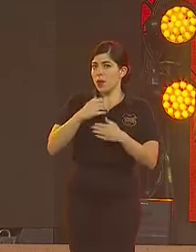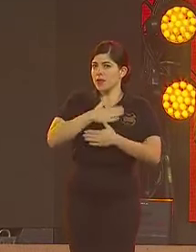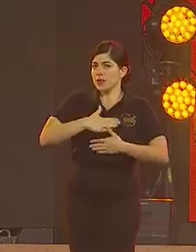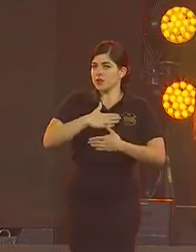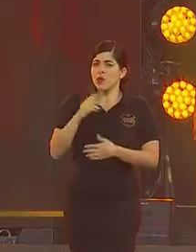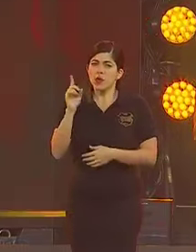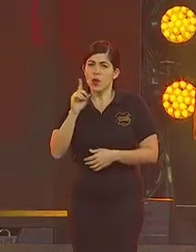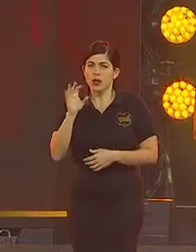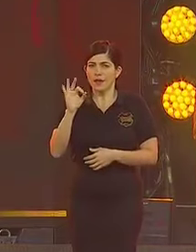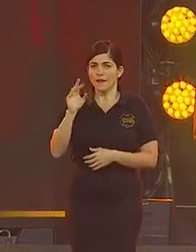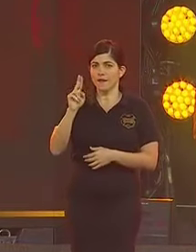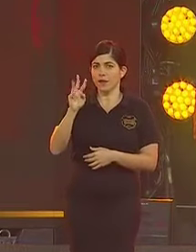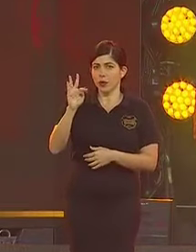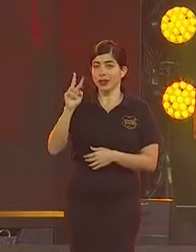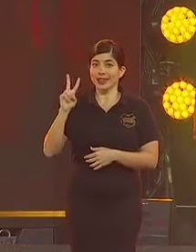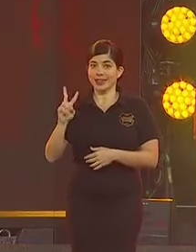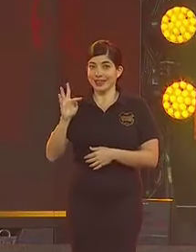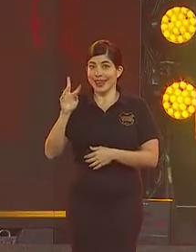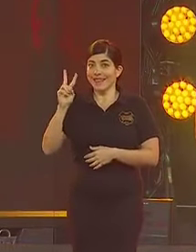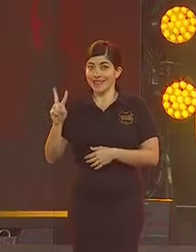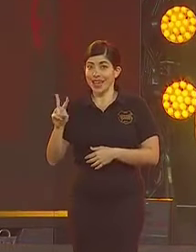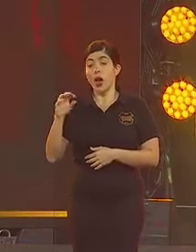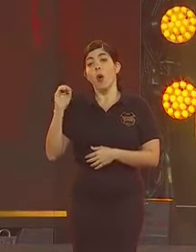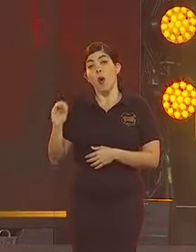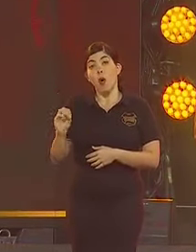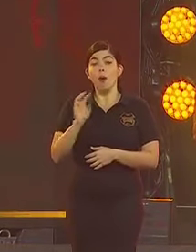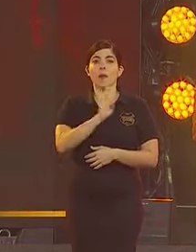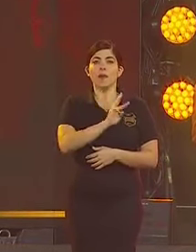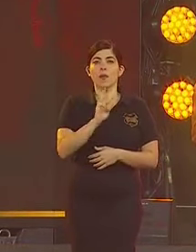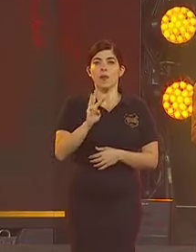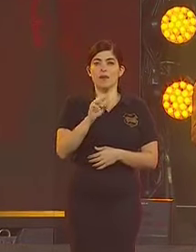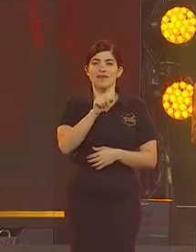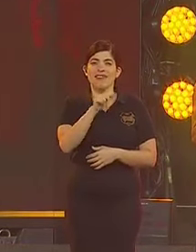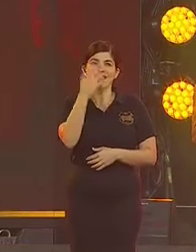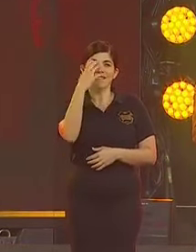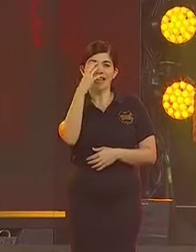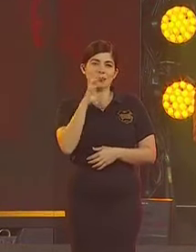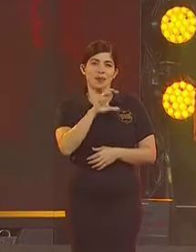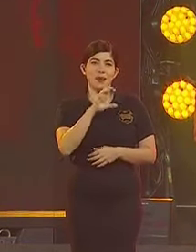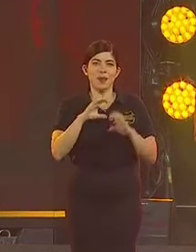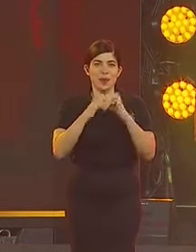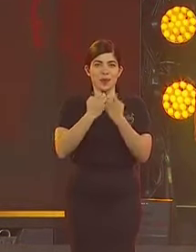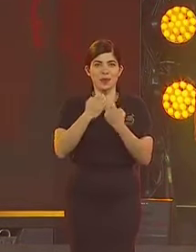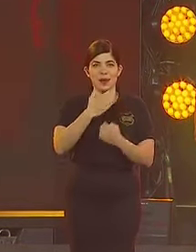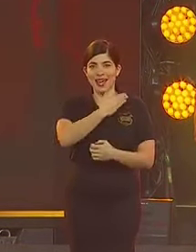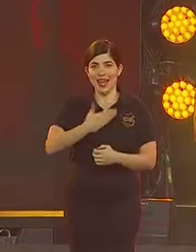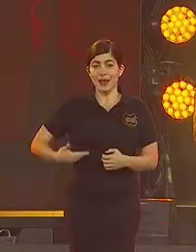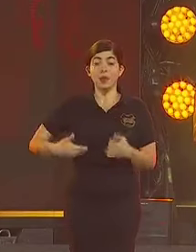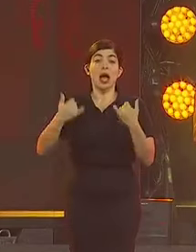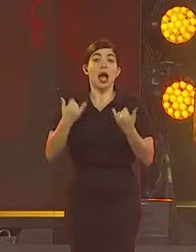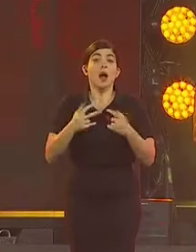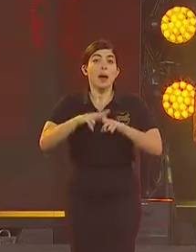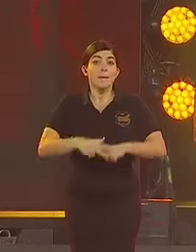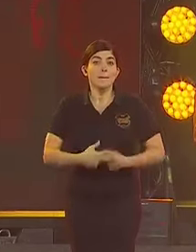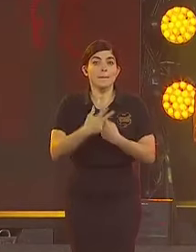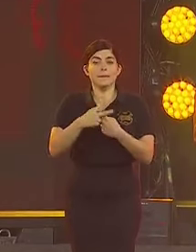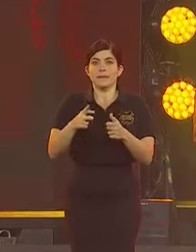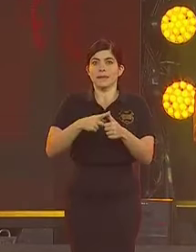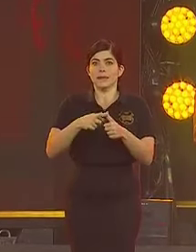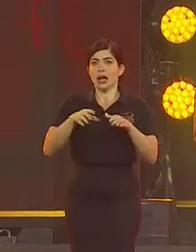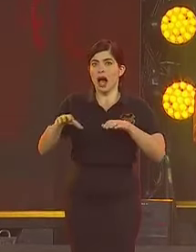transmisión por Food TV también o por la página de Facebook del Club Sport Herediano. Ahora vamos a dar inicio al primer